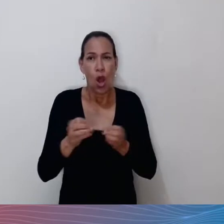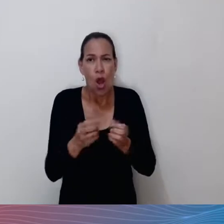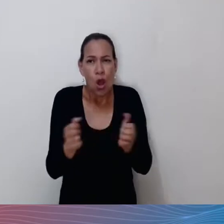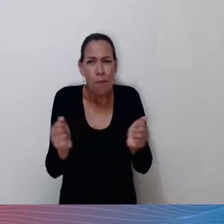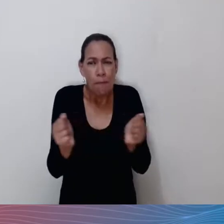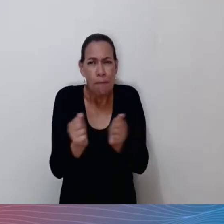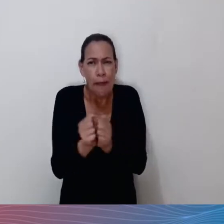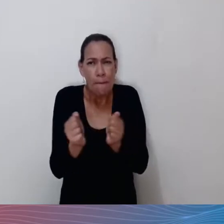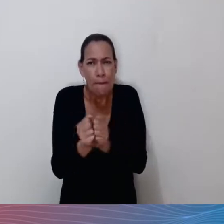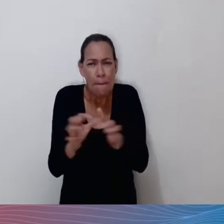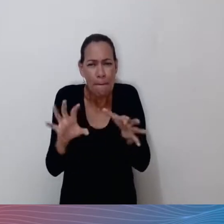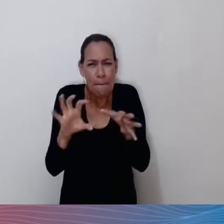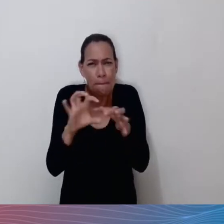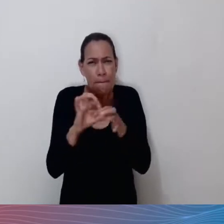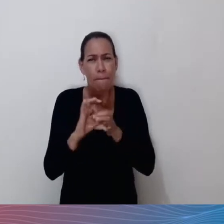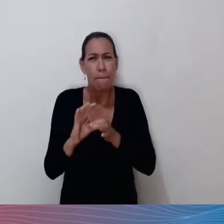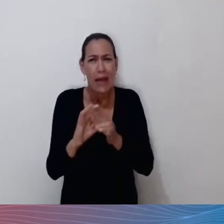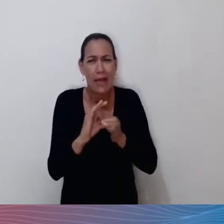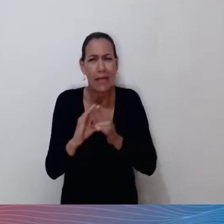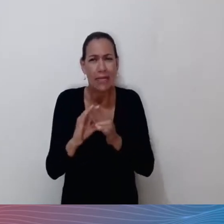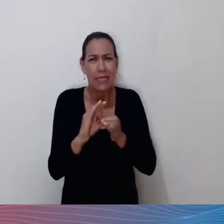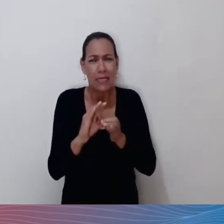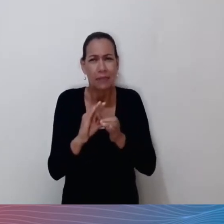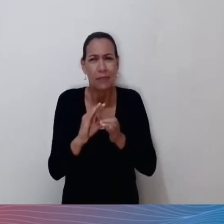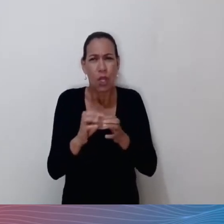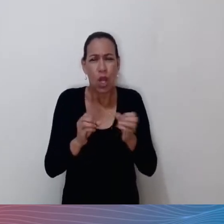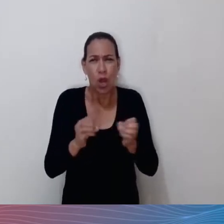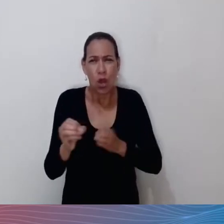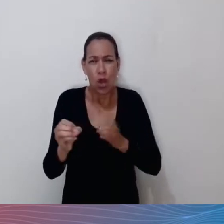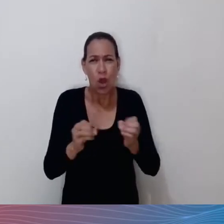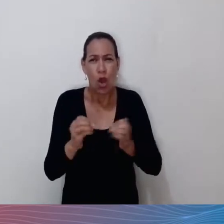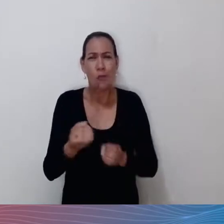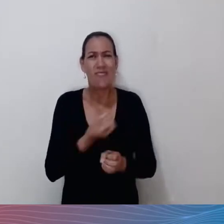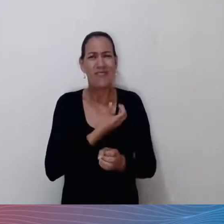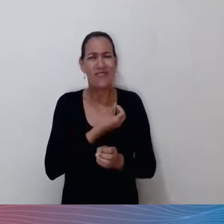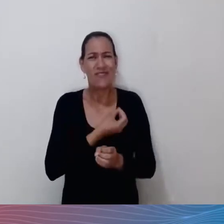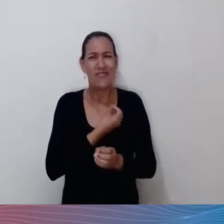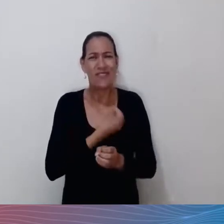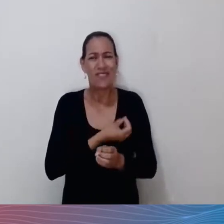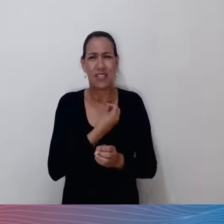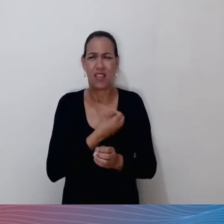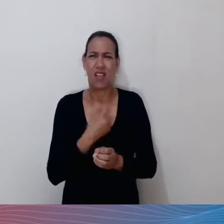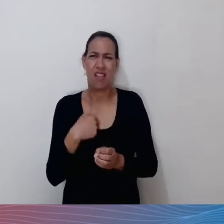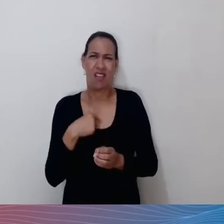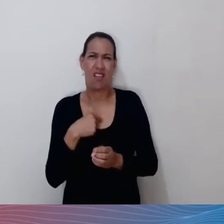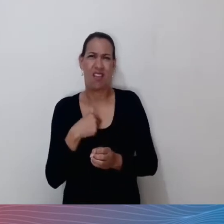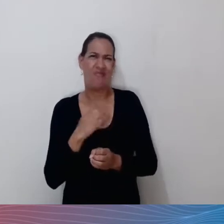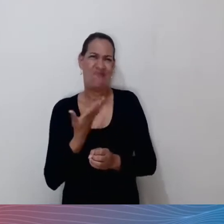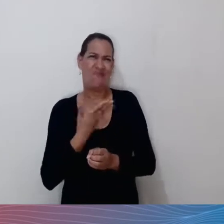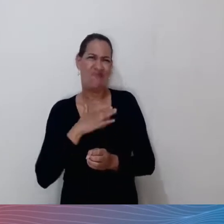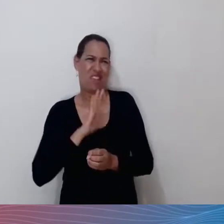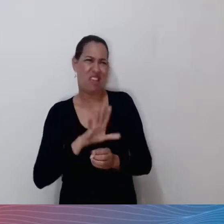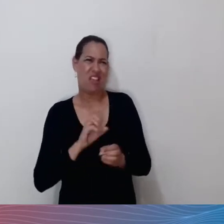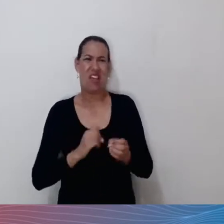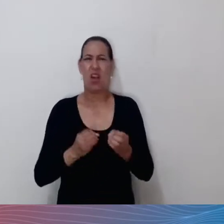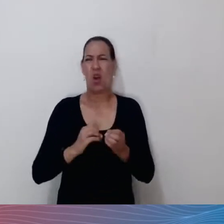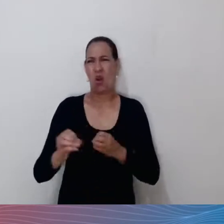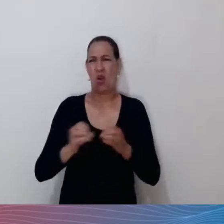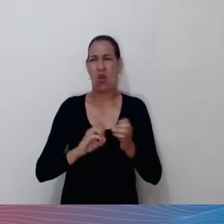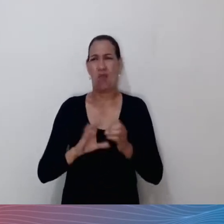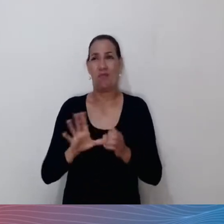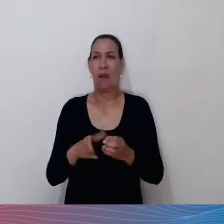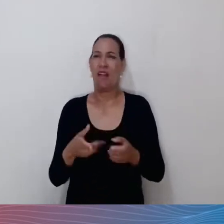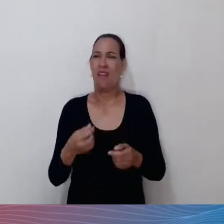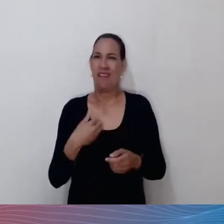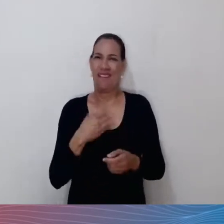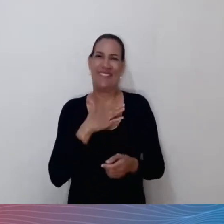Alguns falam, não, eu sou mais da linha da vida, não gosto muito de obra. Irmãos, sem obra não há crescimento de vida. Não